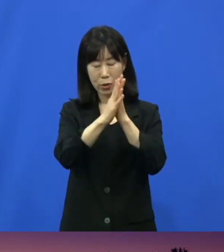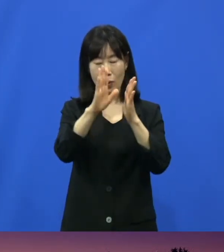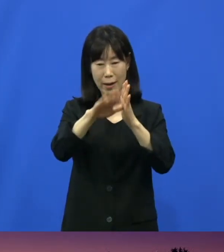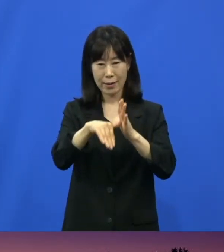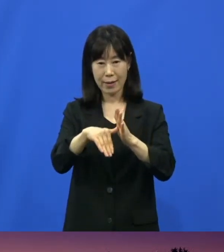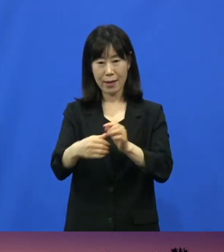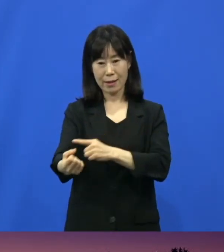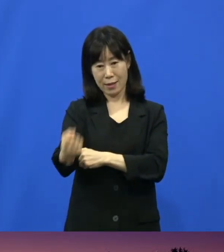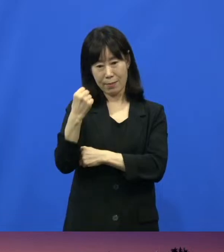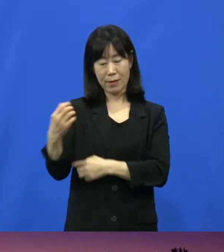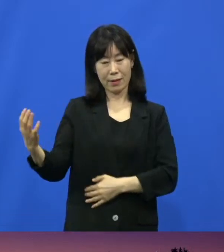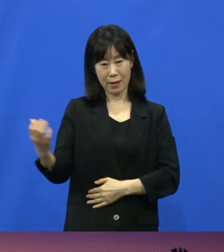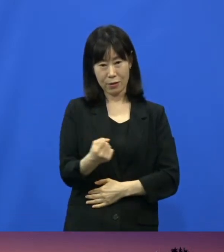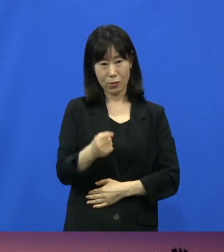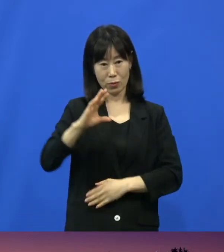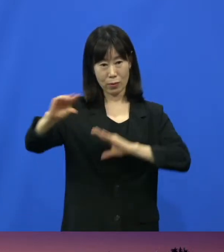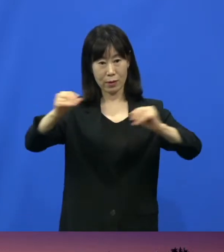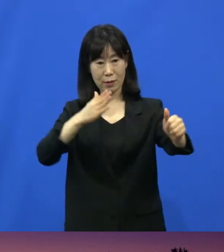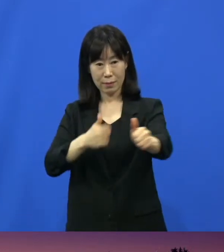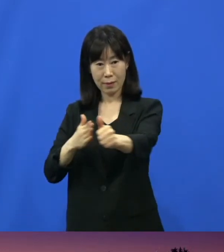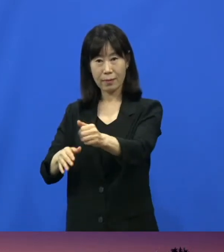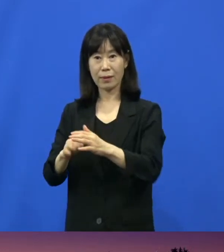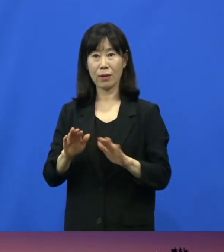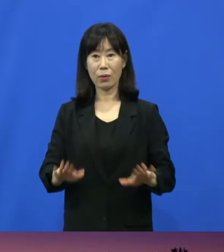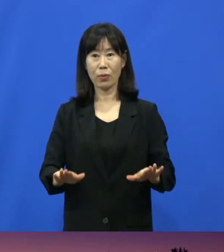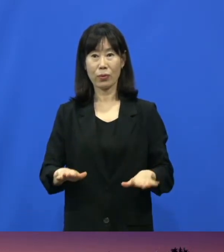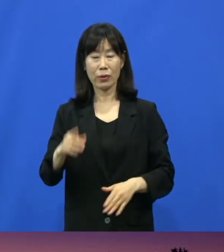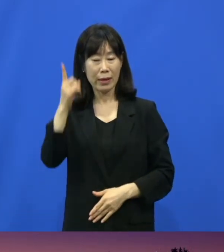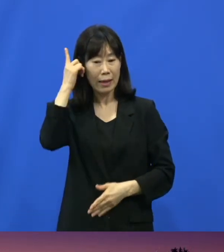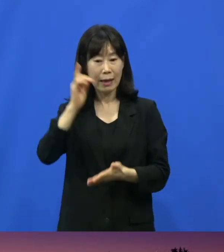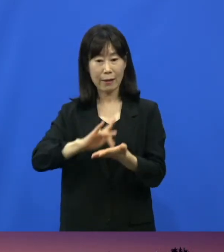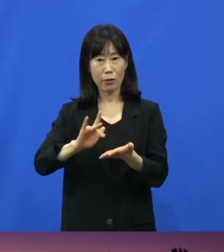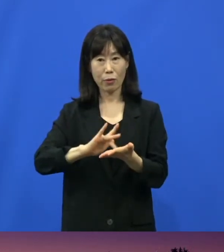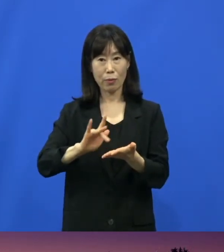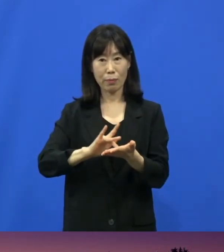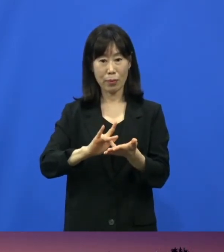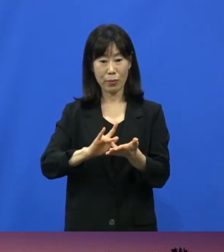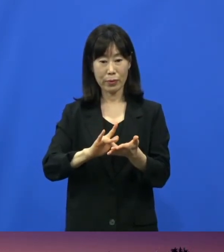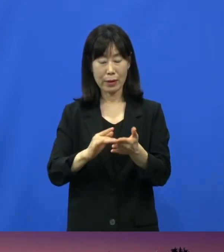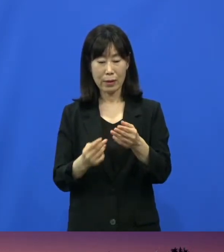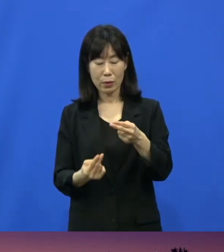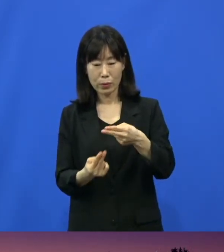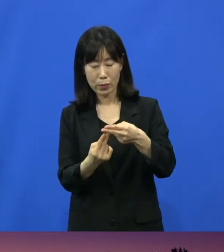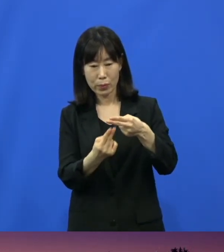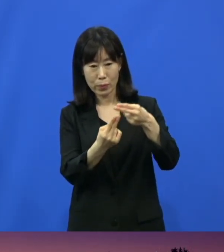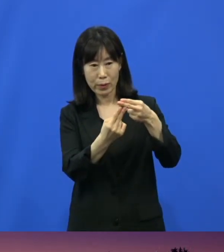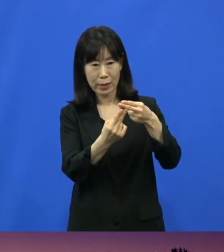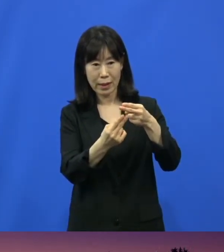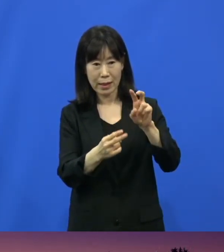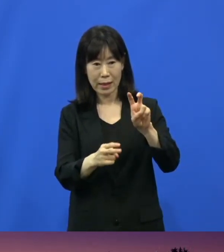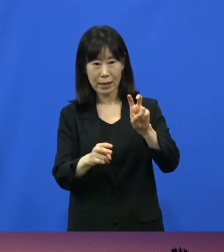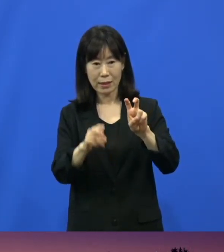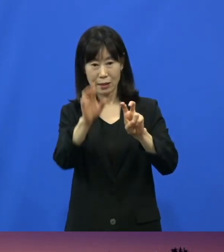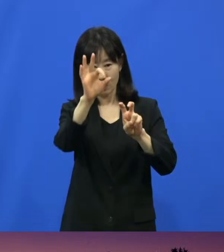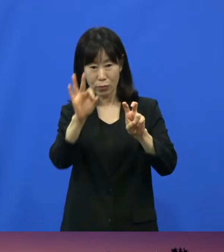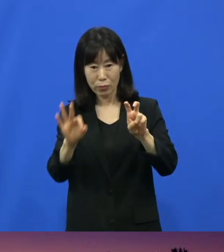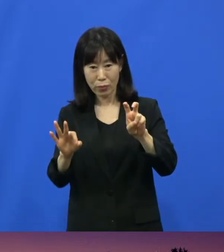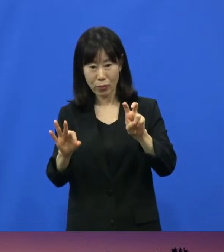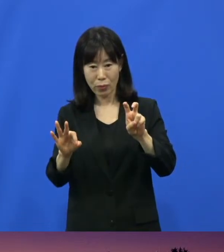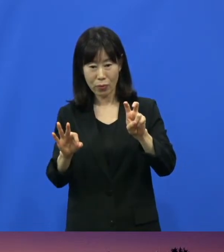하셔야 돼요. 여러분, 이 핸드폰 차지할 때 한 20% 차지하고 가면